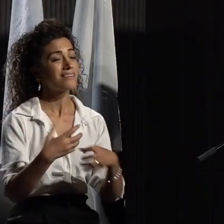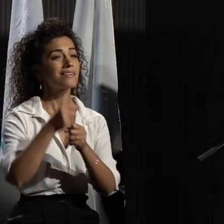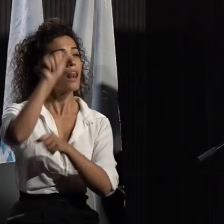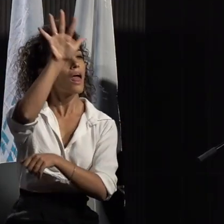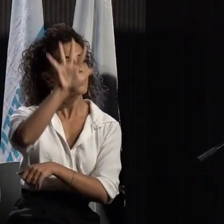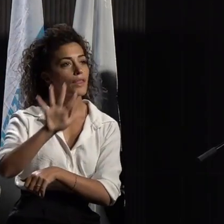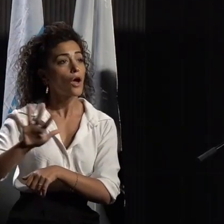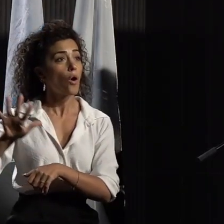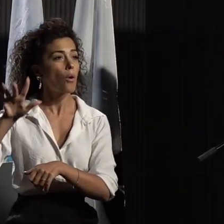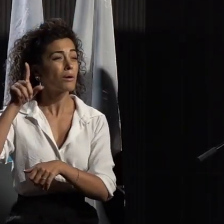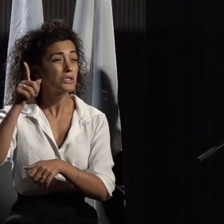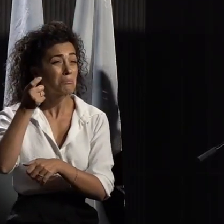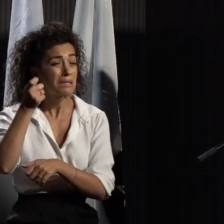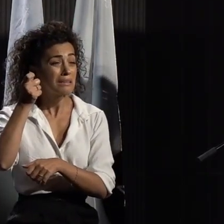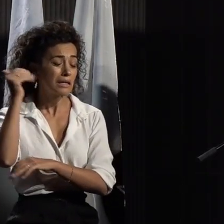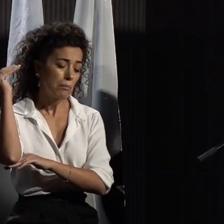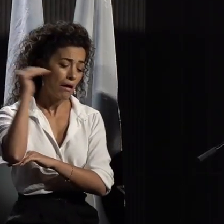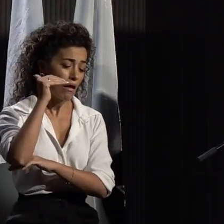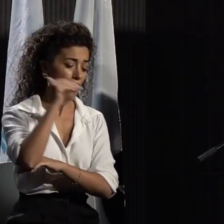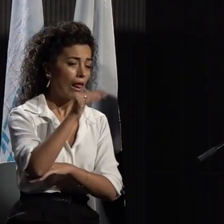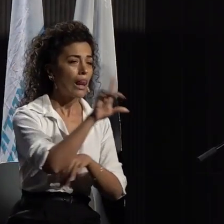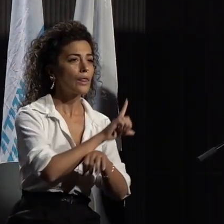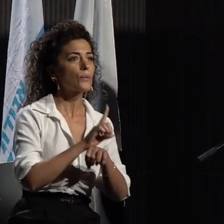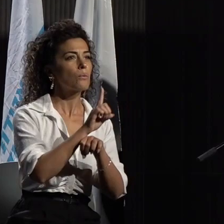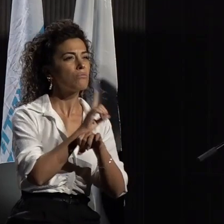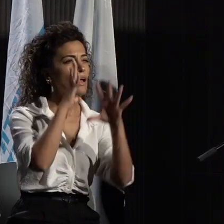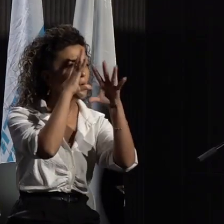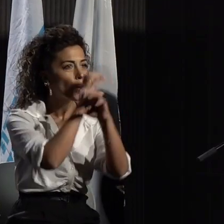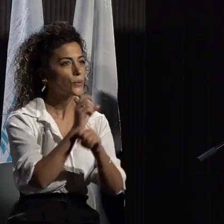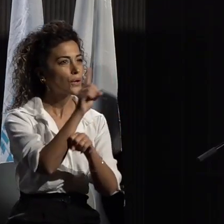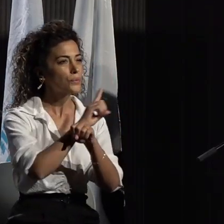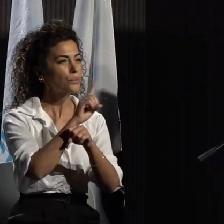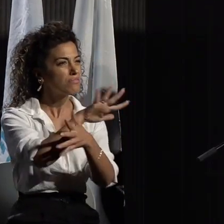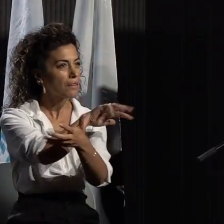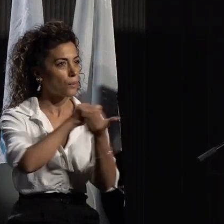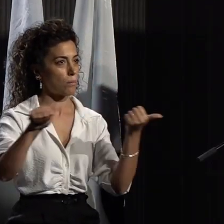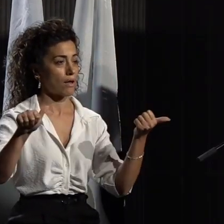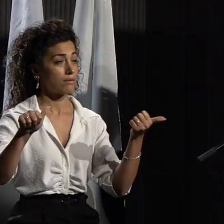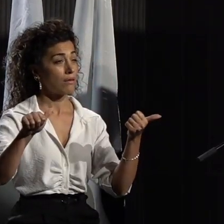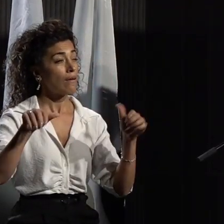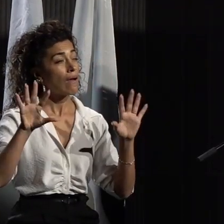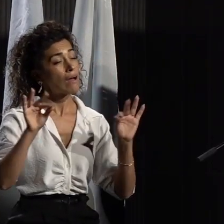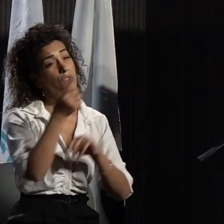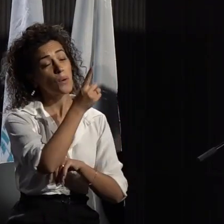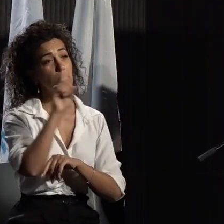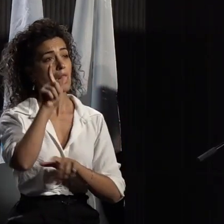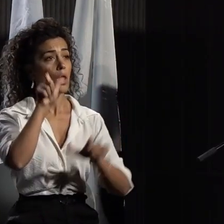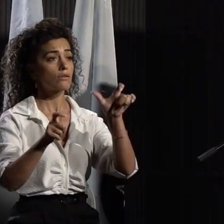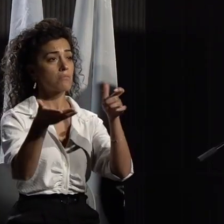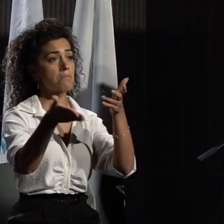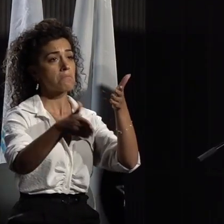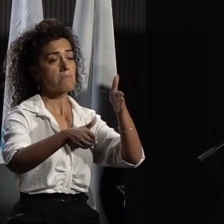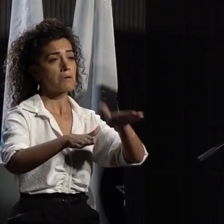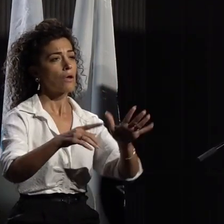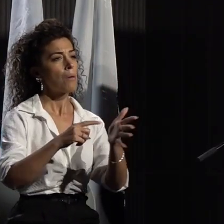אירופה משקיעה בעידן של אופל וחורבן עשרות מיליוני בני אדם שילמו בחייהם את